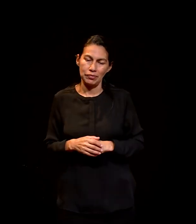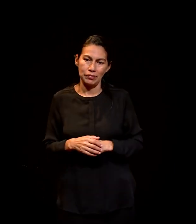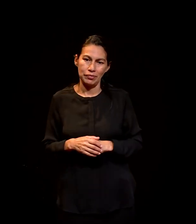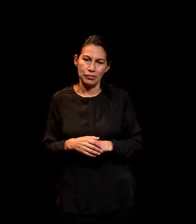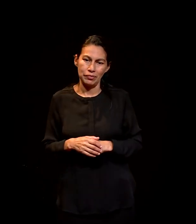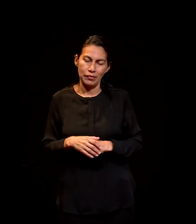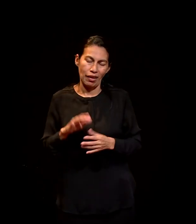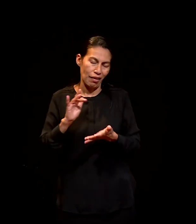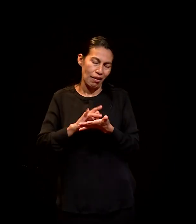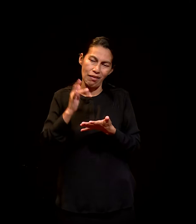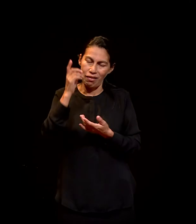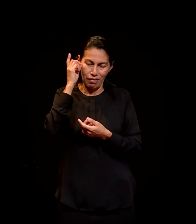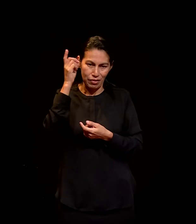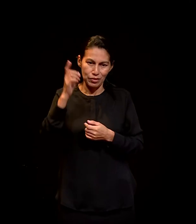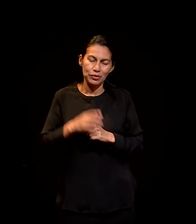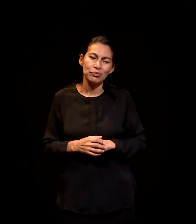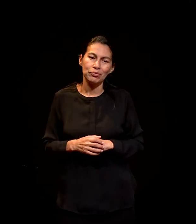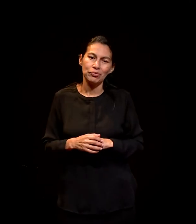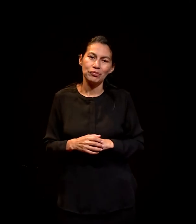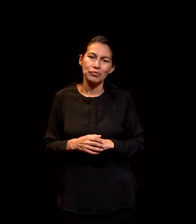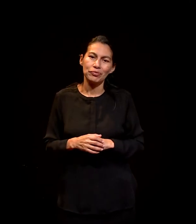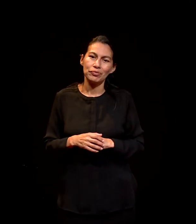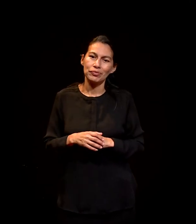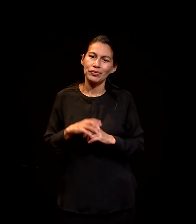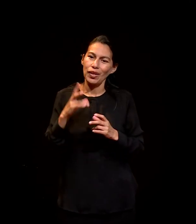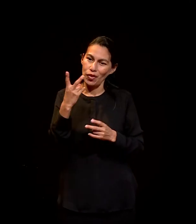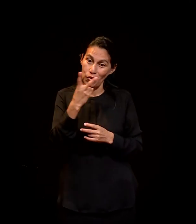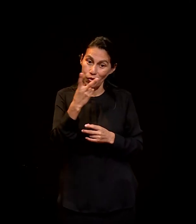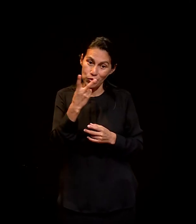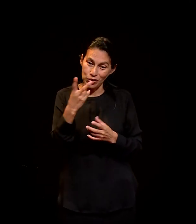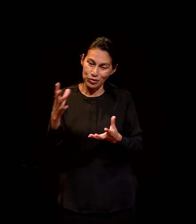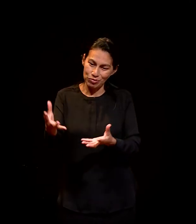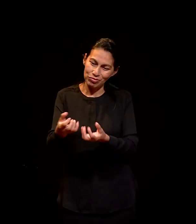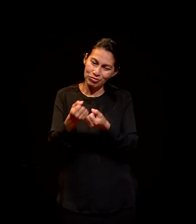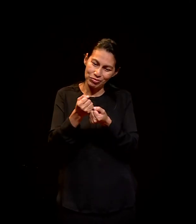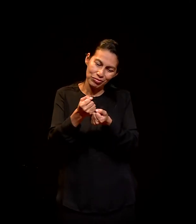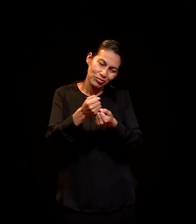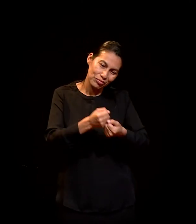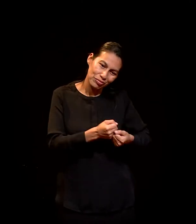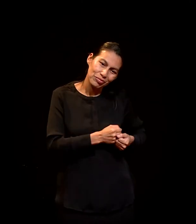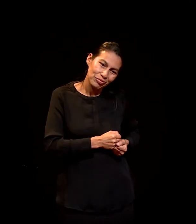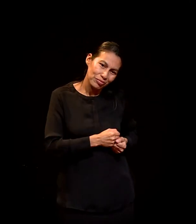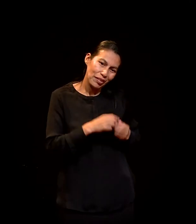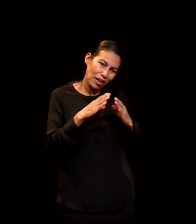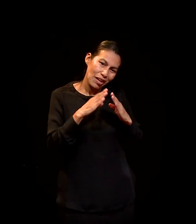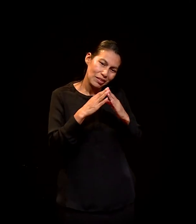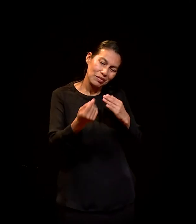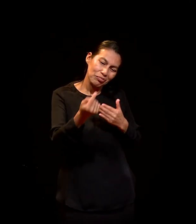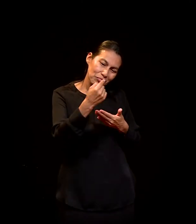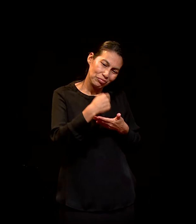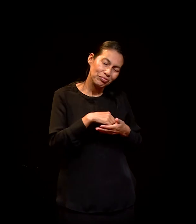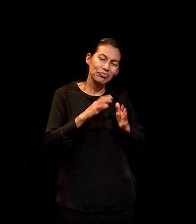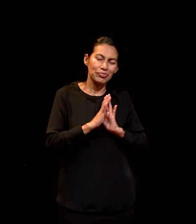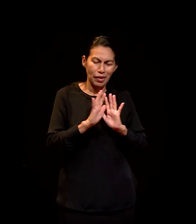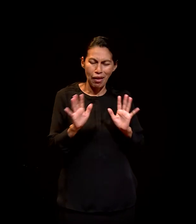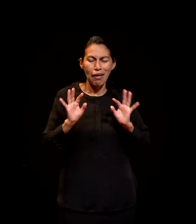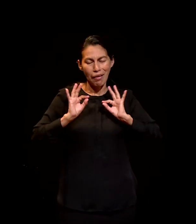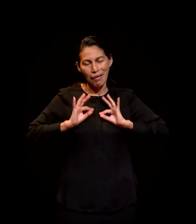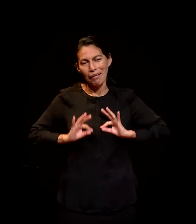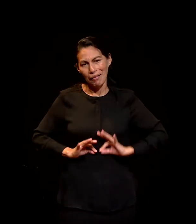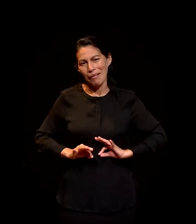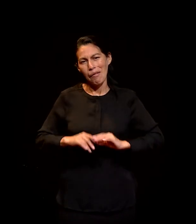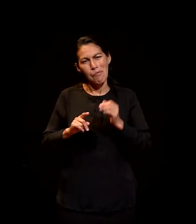pues y gracias a dios los pedazos agarrar y pues igual no hubo